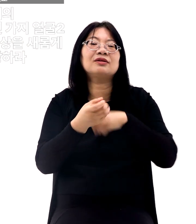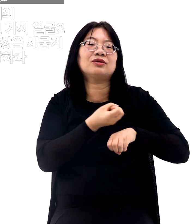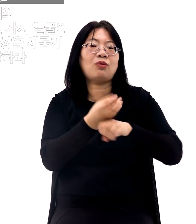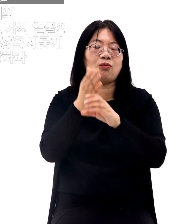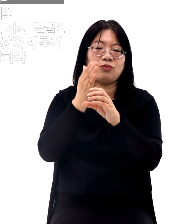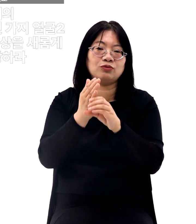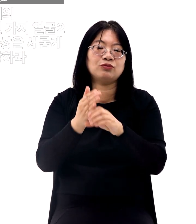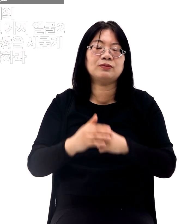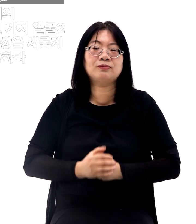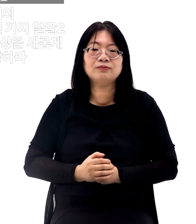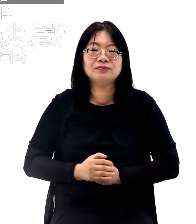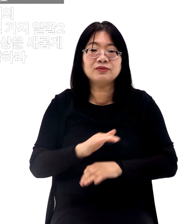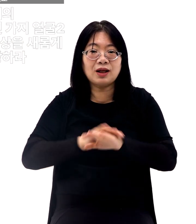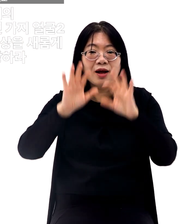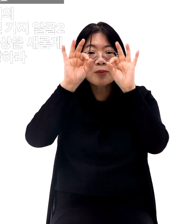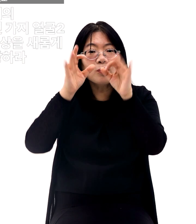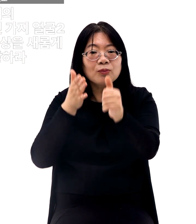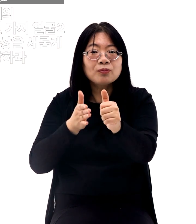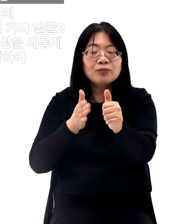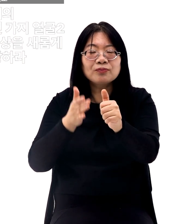보세요.